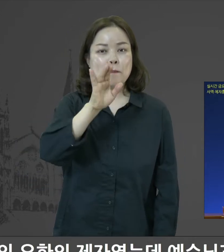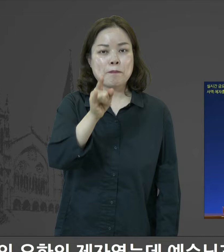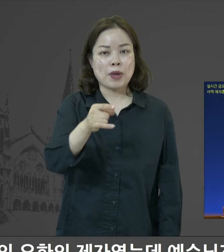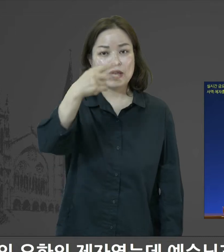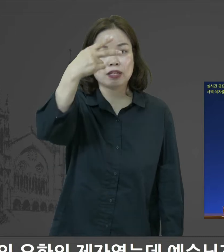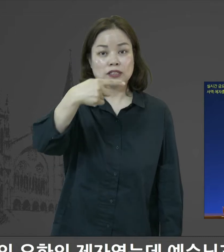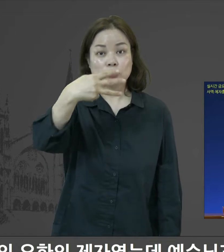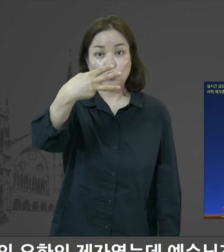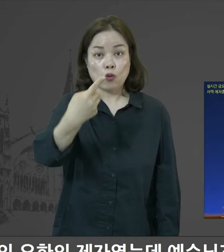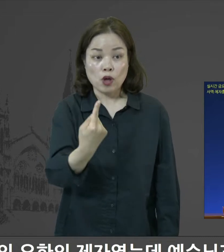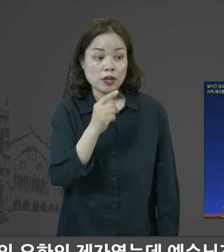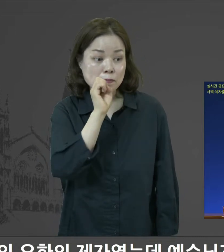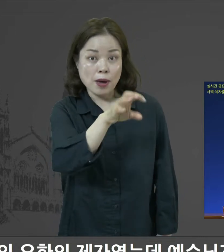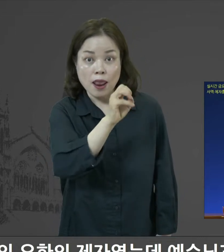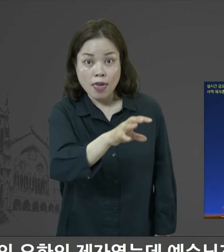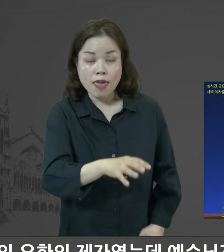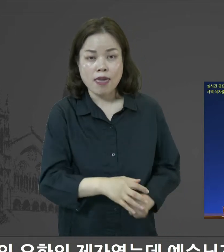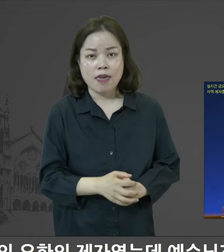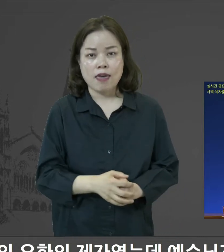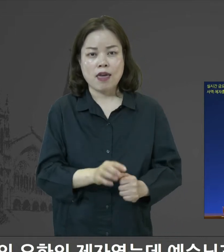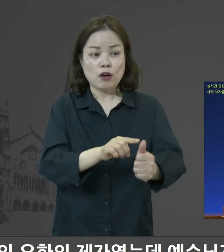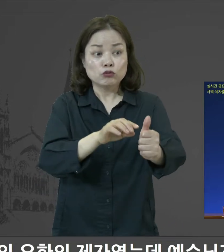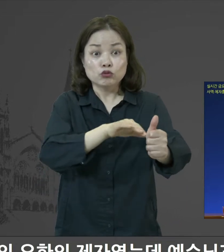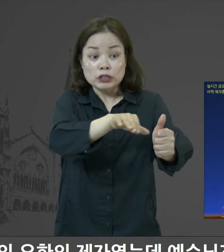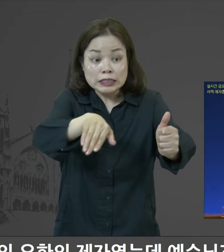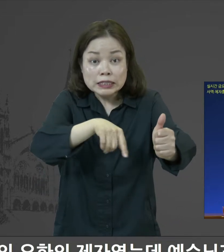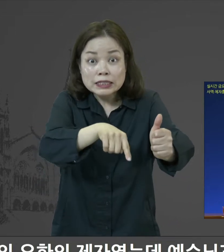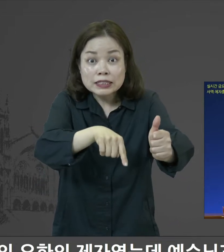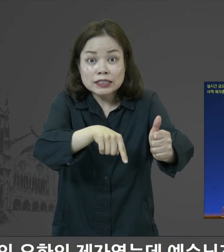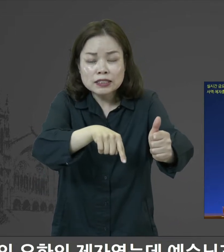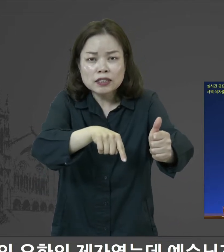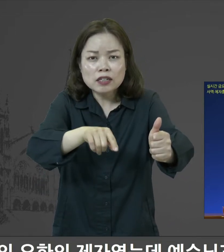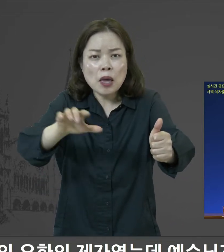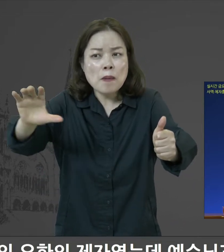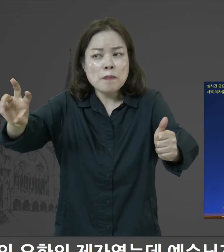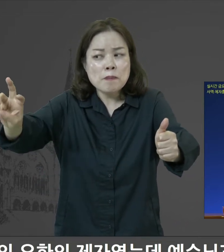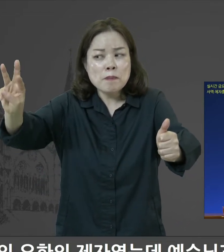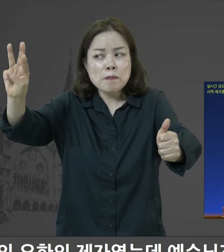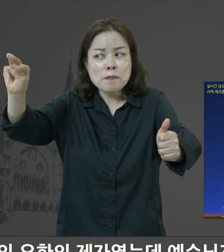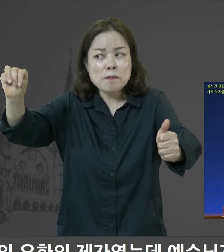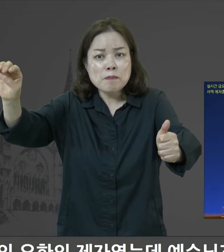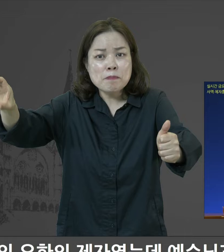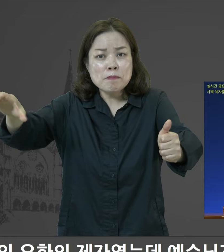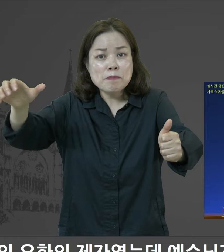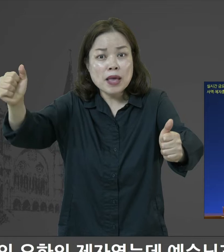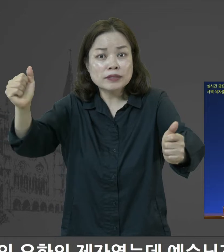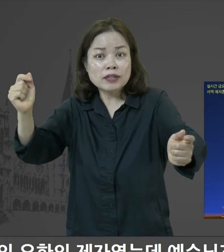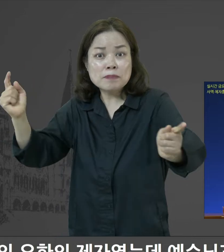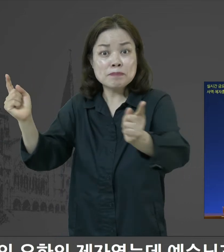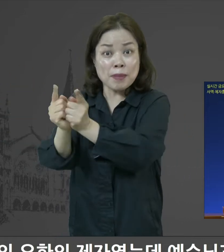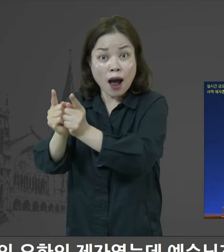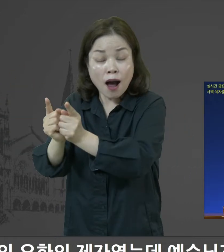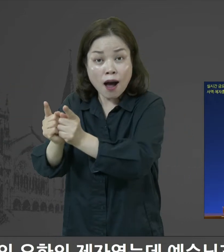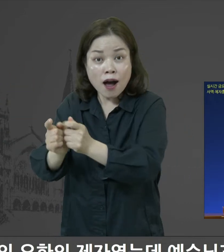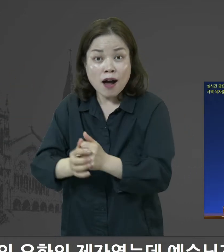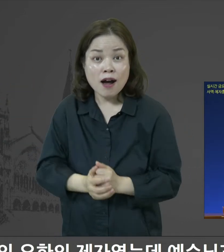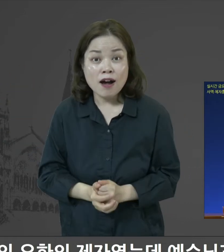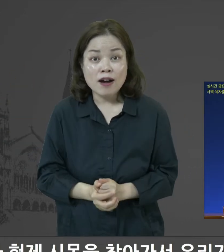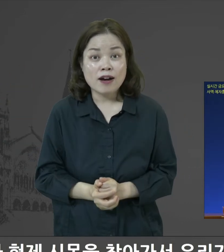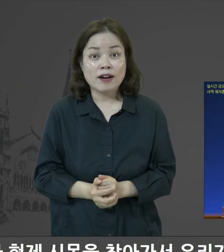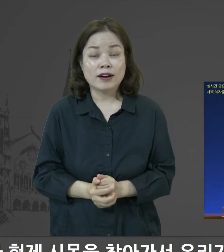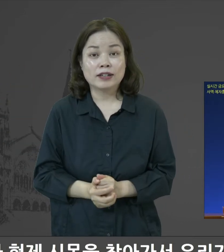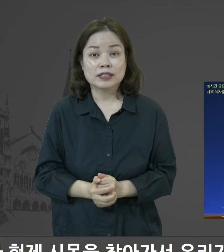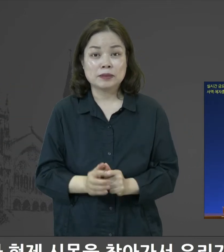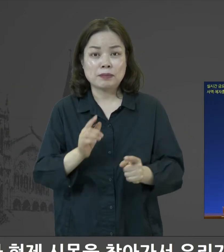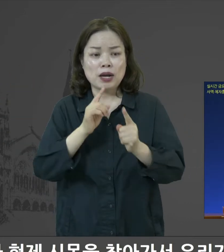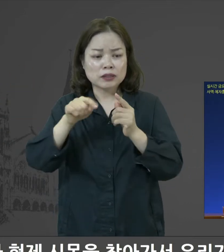그 시몬에게 뭐라고 얘기하냐면 우리가 메시아를 만났다, 이렇게 설명하는 겁니다. 자,